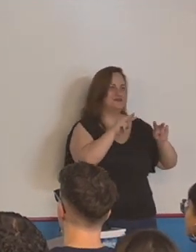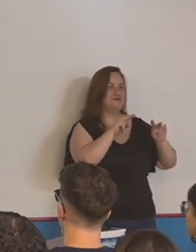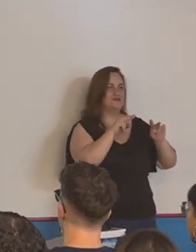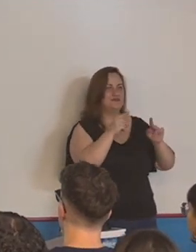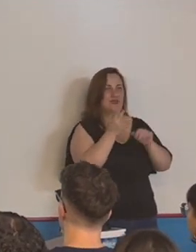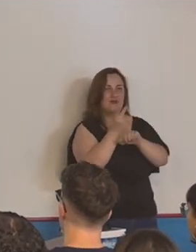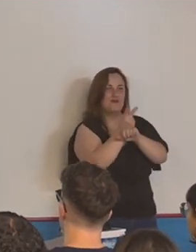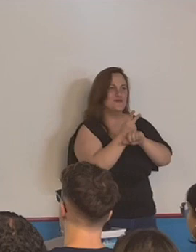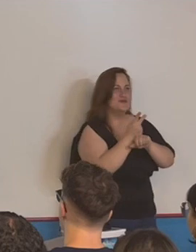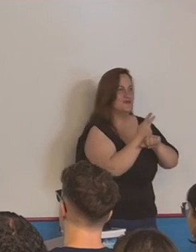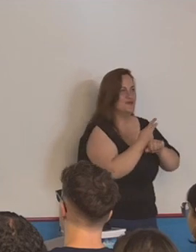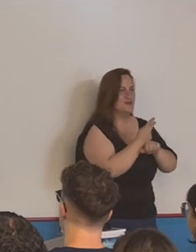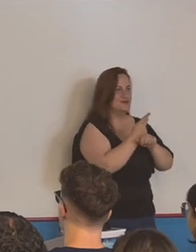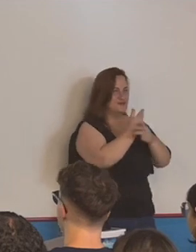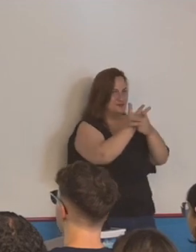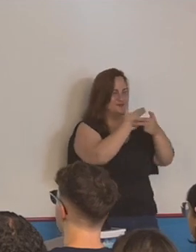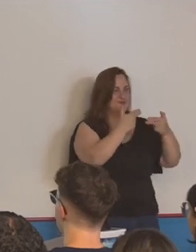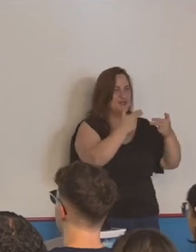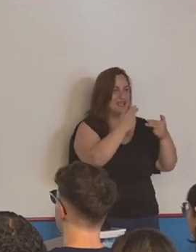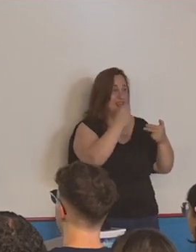objetos e tentar